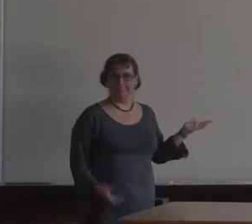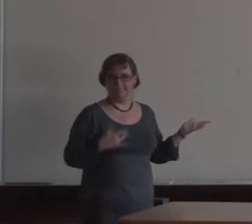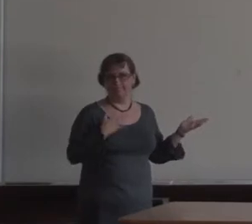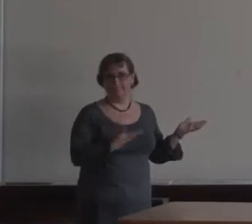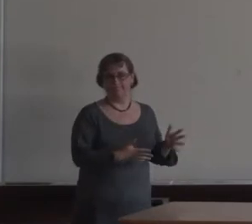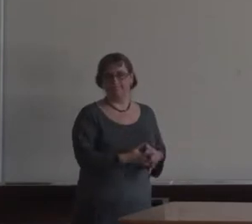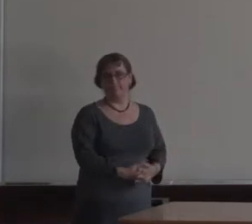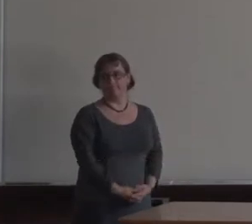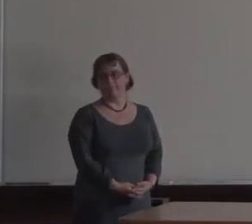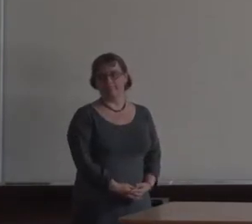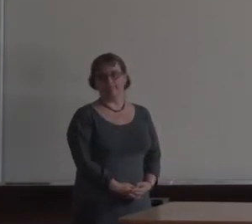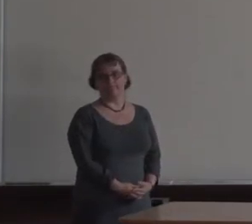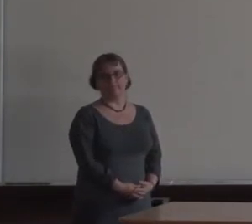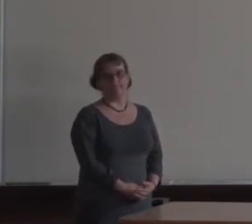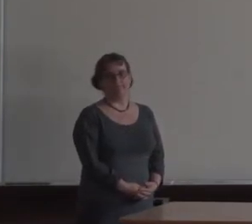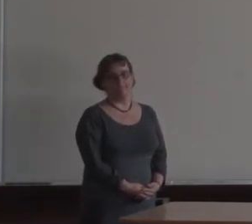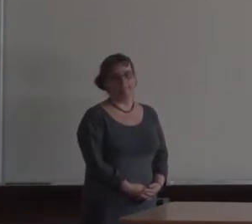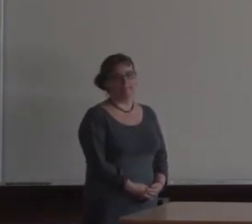qui casse ses propriétés.